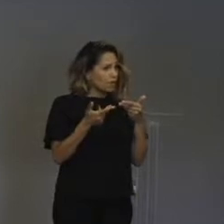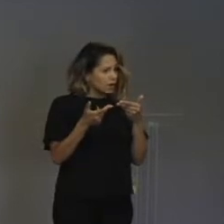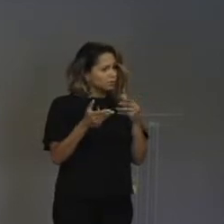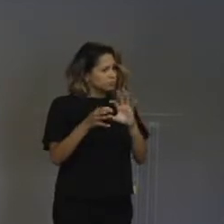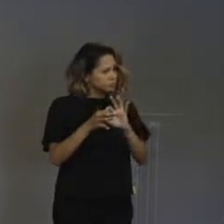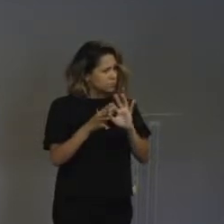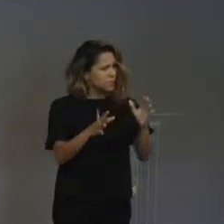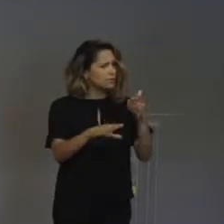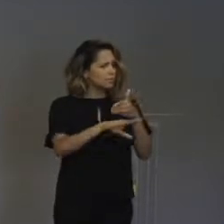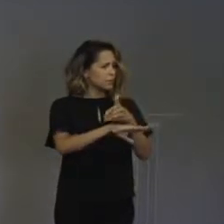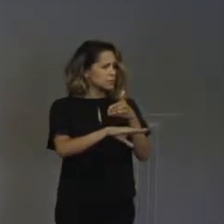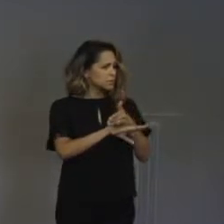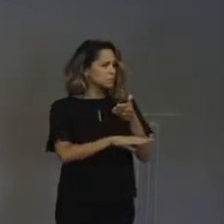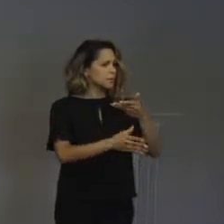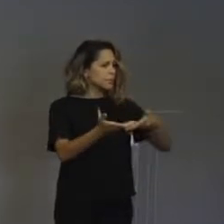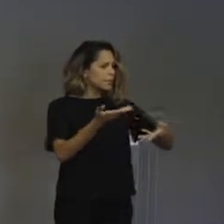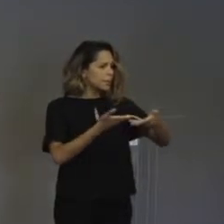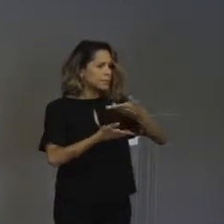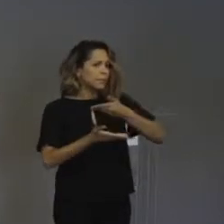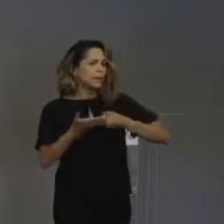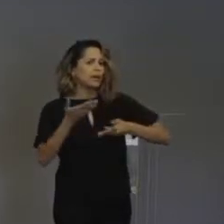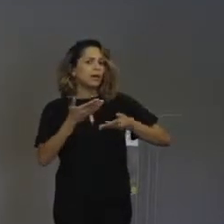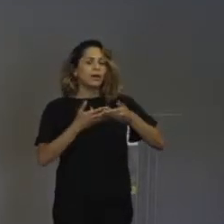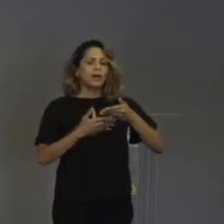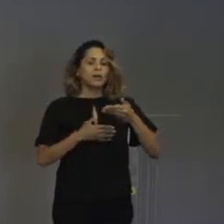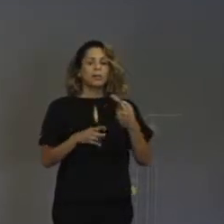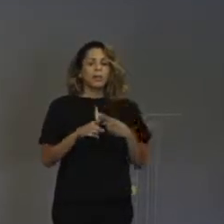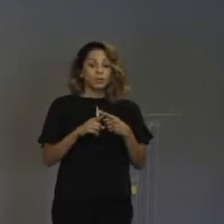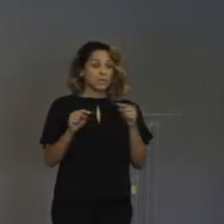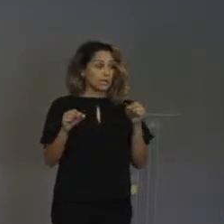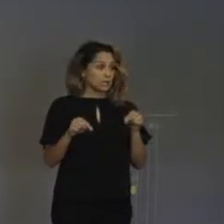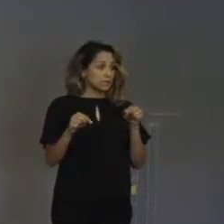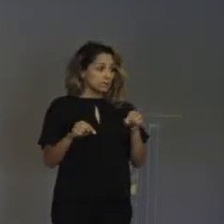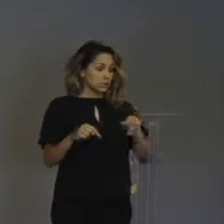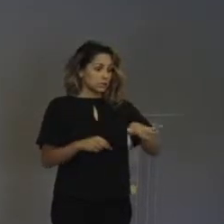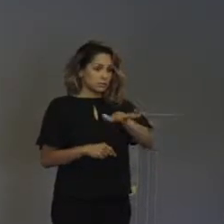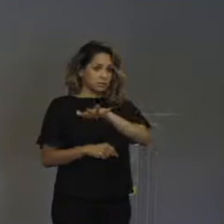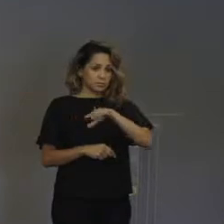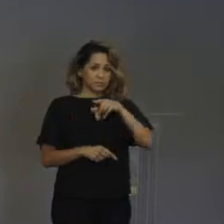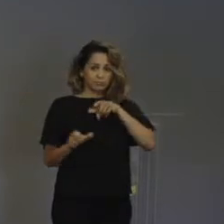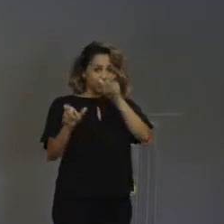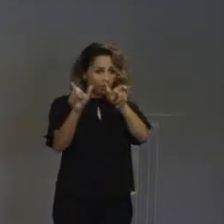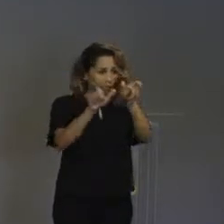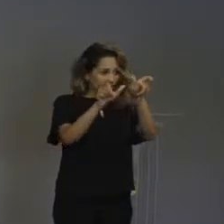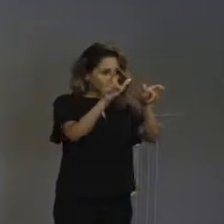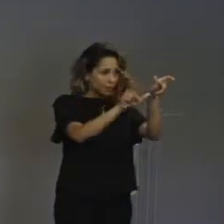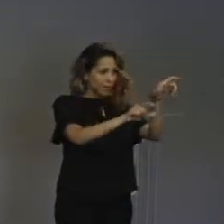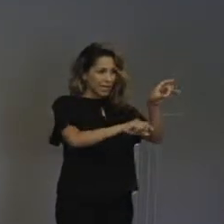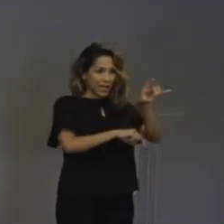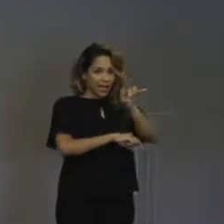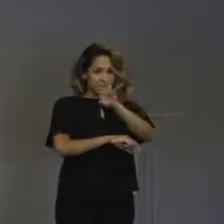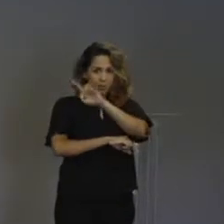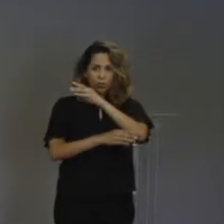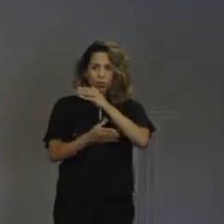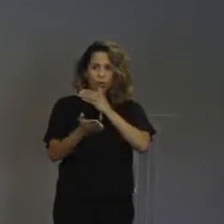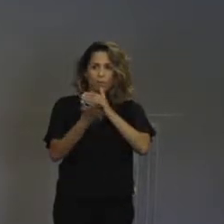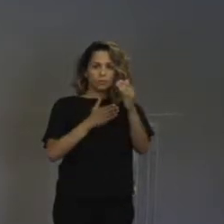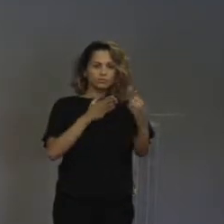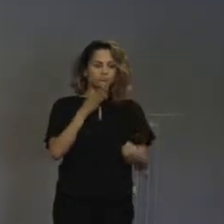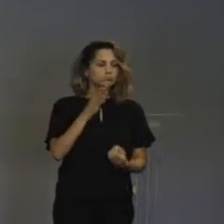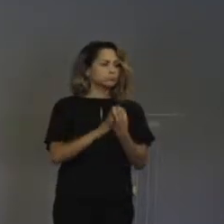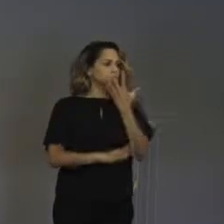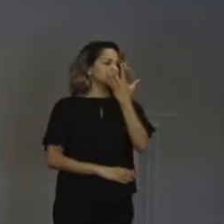essas frentes, porque daqui, desse capital humano, né, a gente começa a criar um